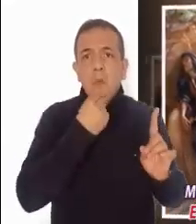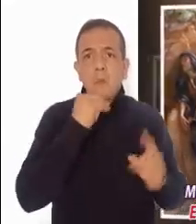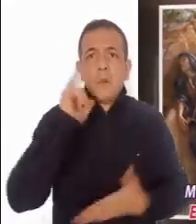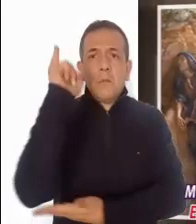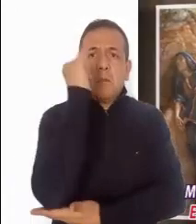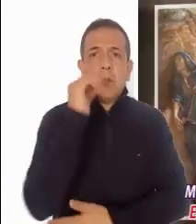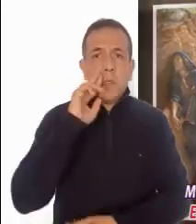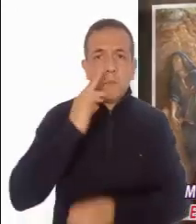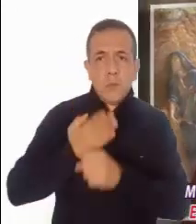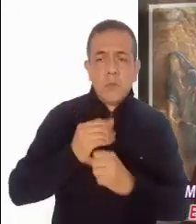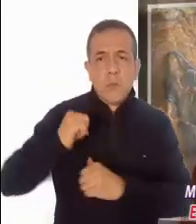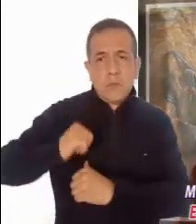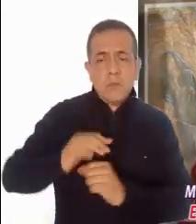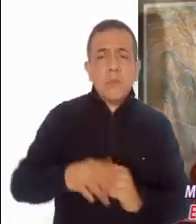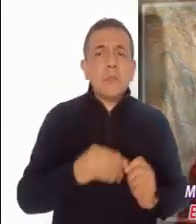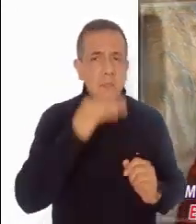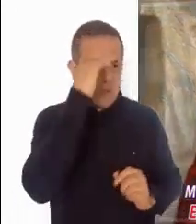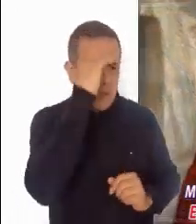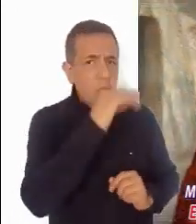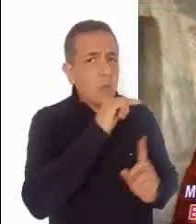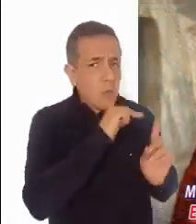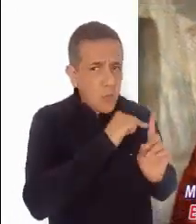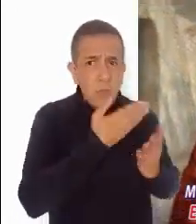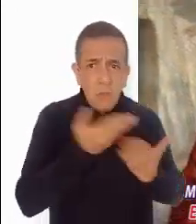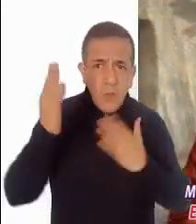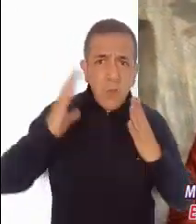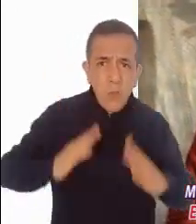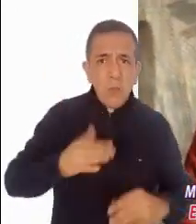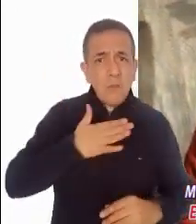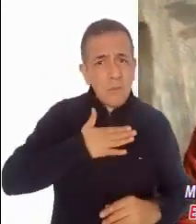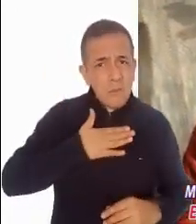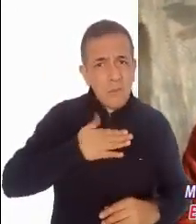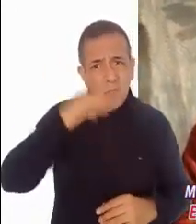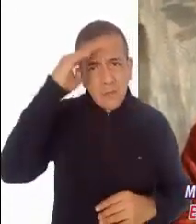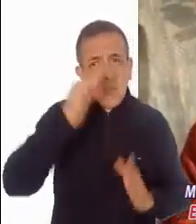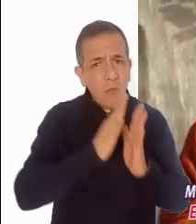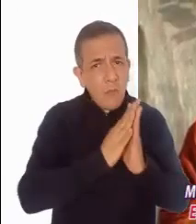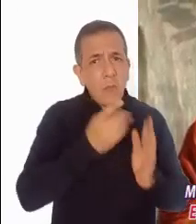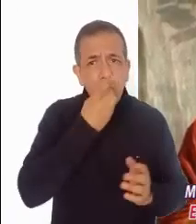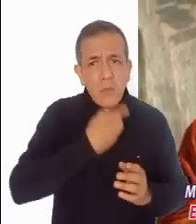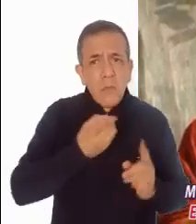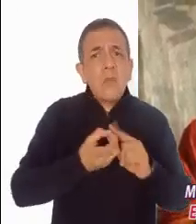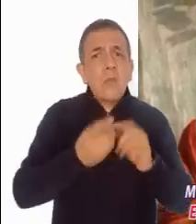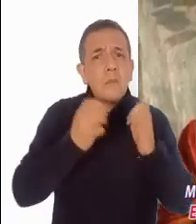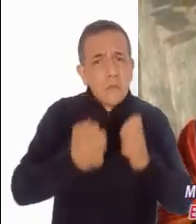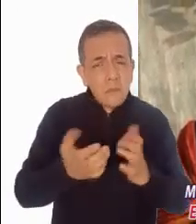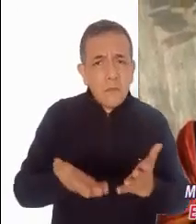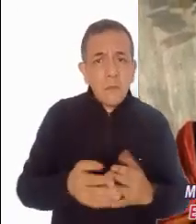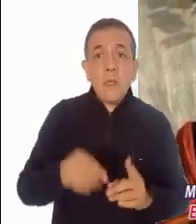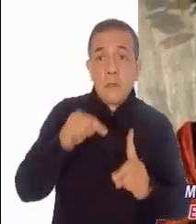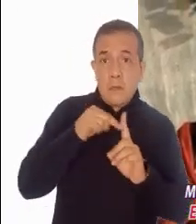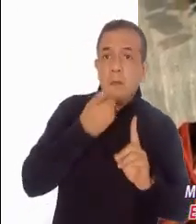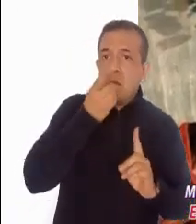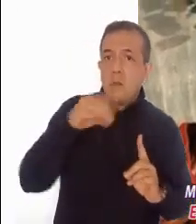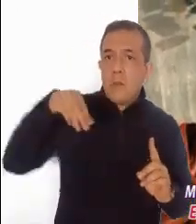respondió, Señor, si tú te lo llevaste, dime dónde lo has puesto. Jesús le dijo, María.